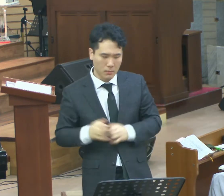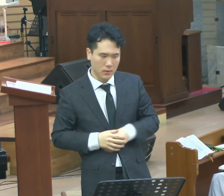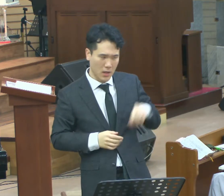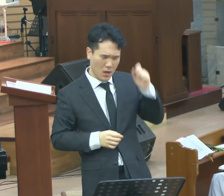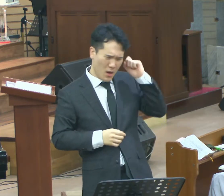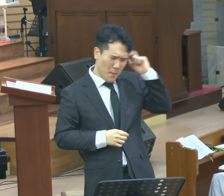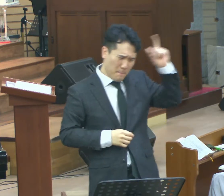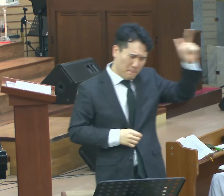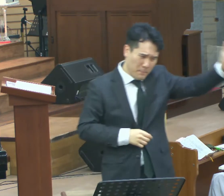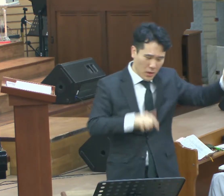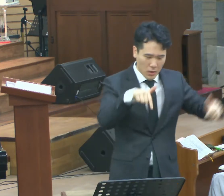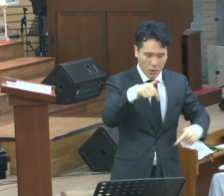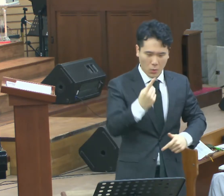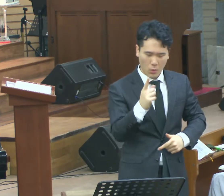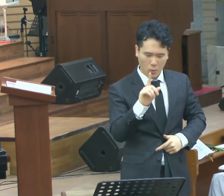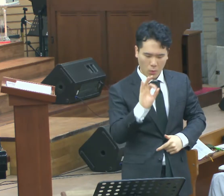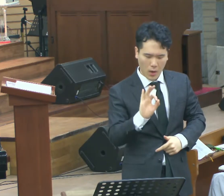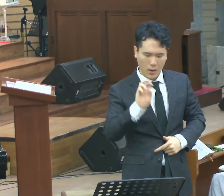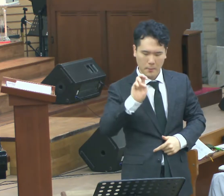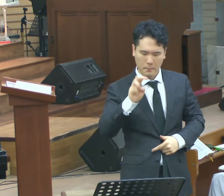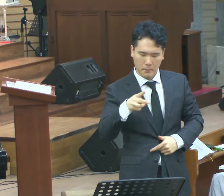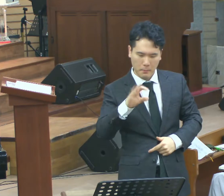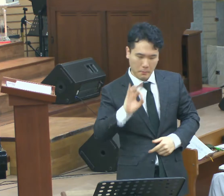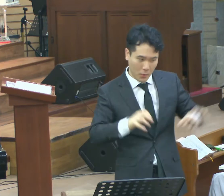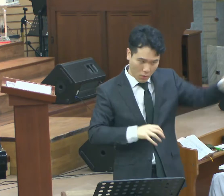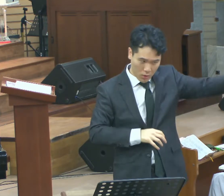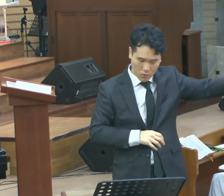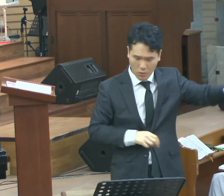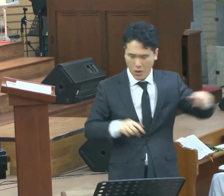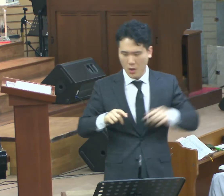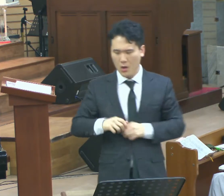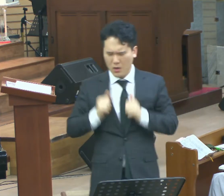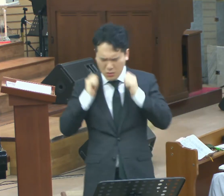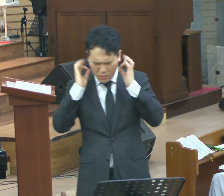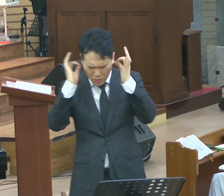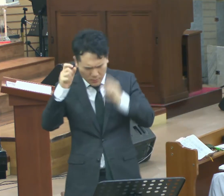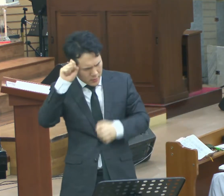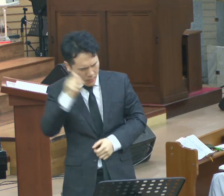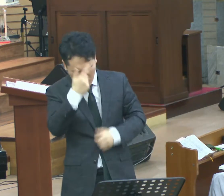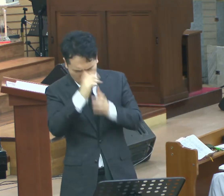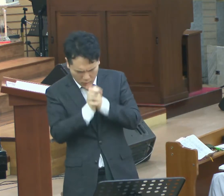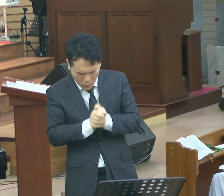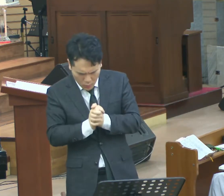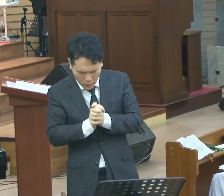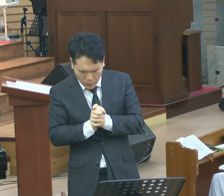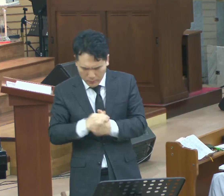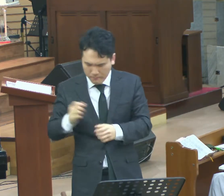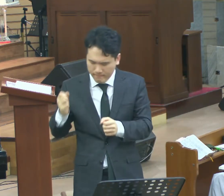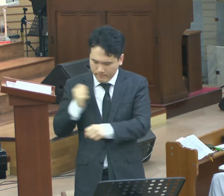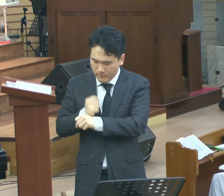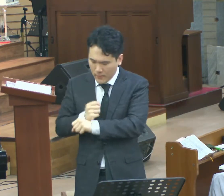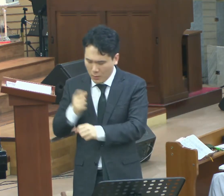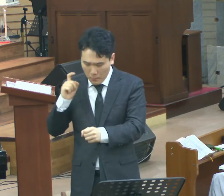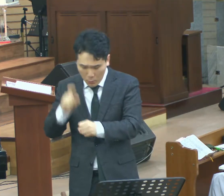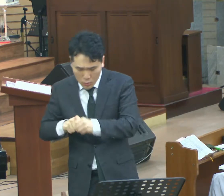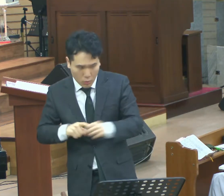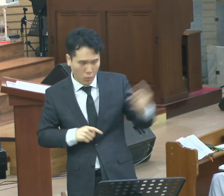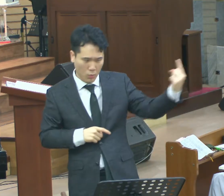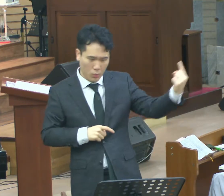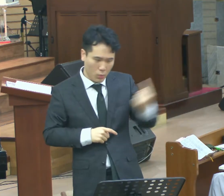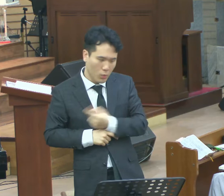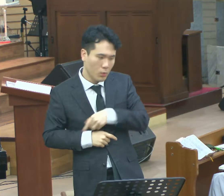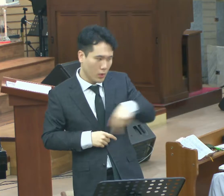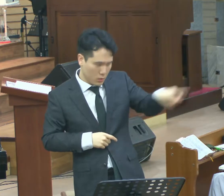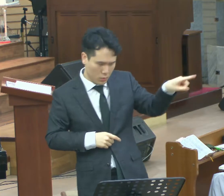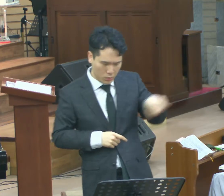운전해가지고 일주일에 하루 새벽 기도하라는 거 지금 못하는데, 옛날의 사람들은, 옛날의 선배들은 기도했어요.